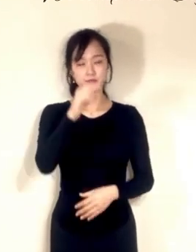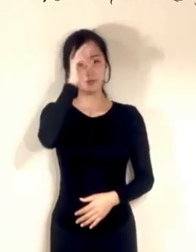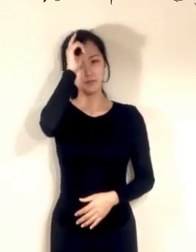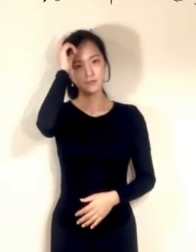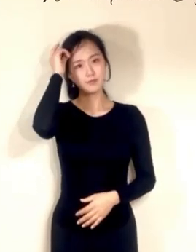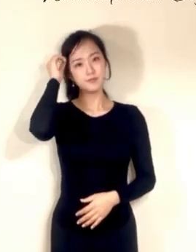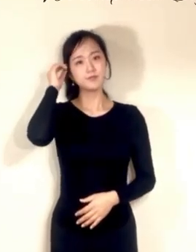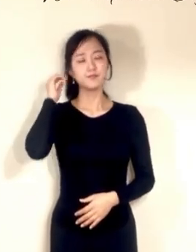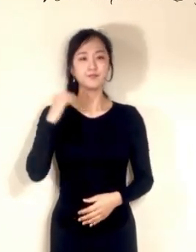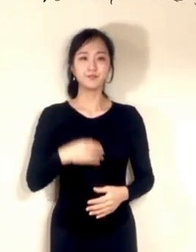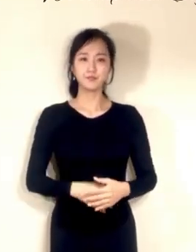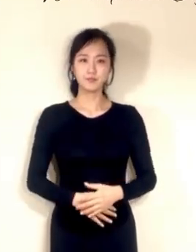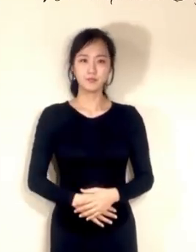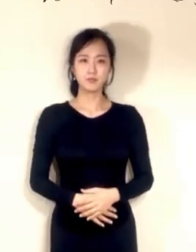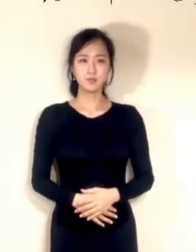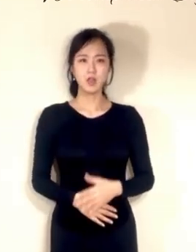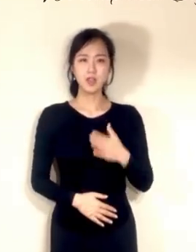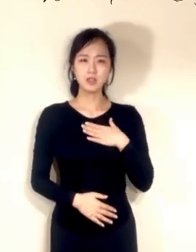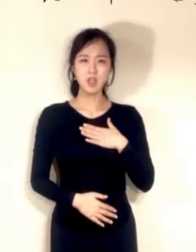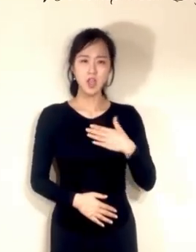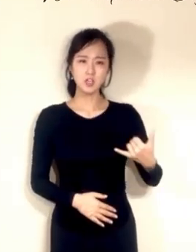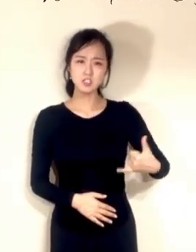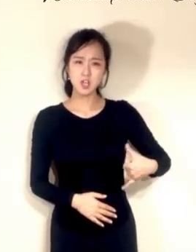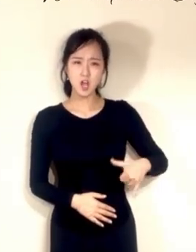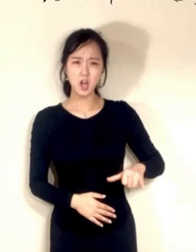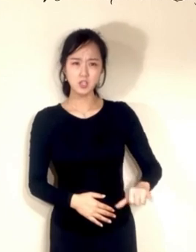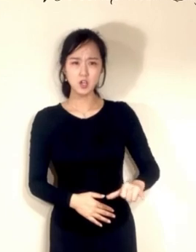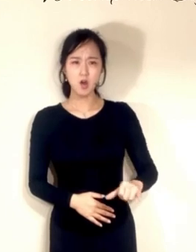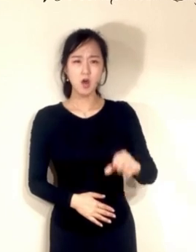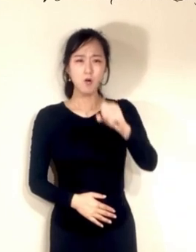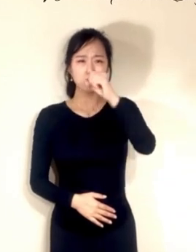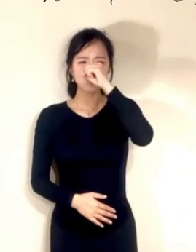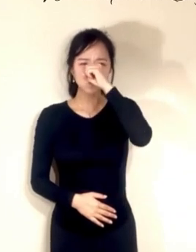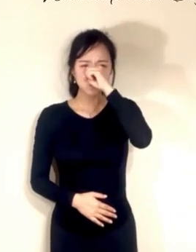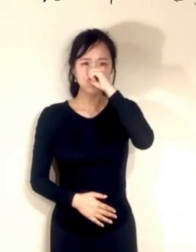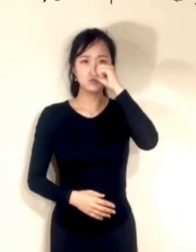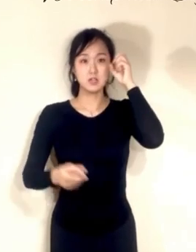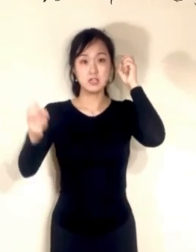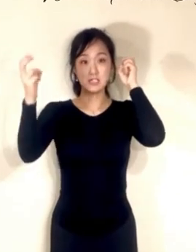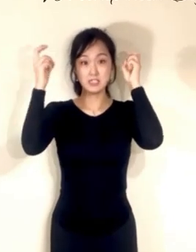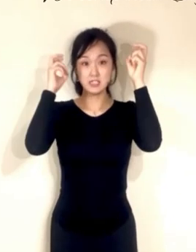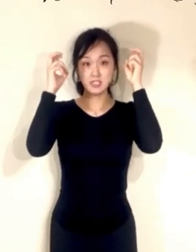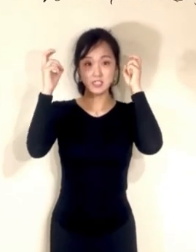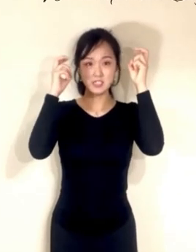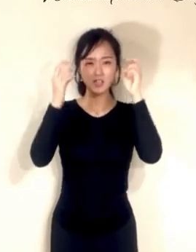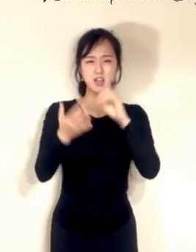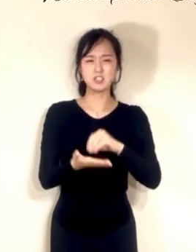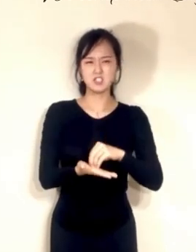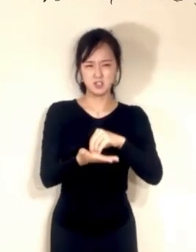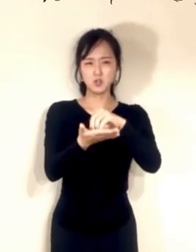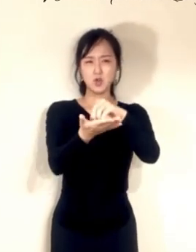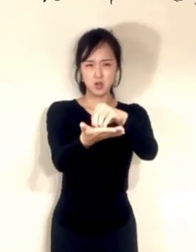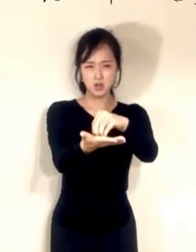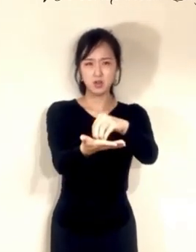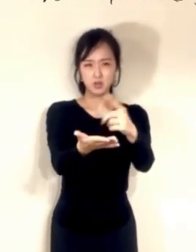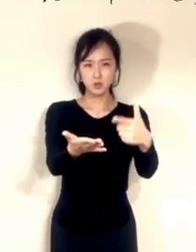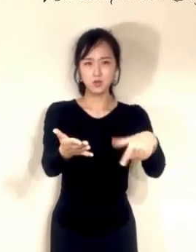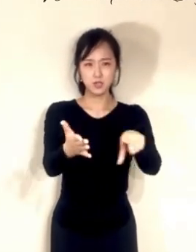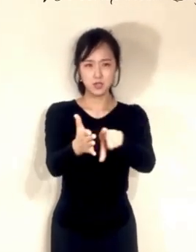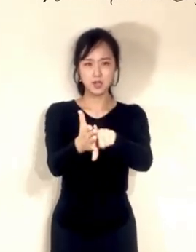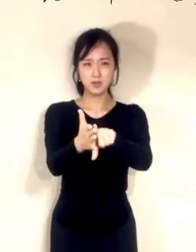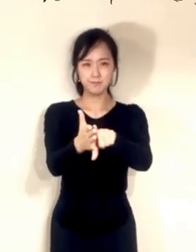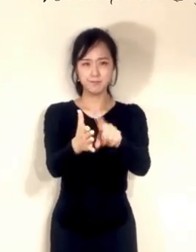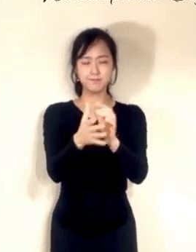앞둔 부모님들은 이렇게 기도합니다. 제발 내 자녀가 좋은 직장 잡을 수 있게